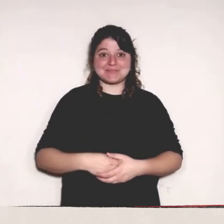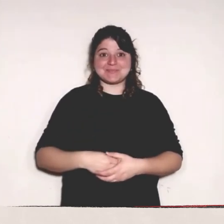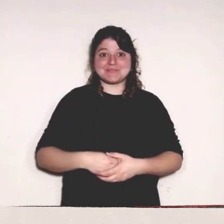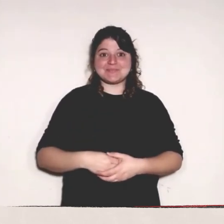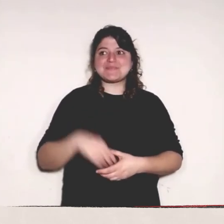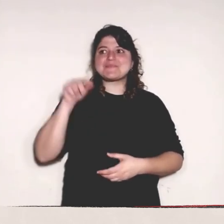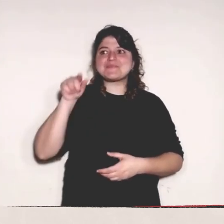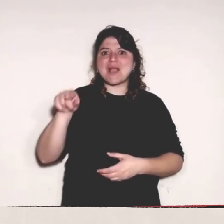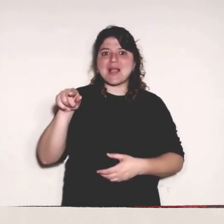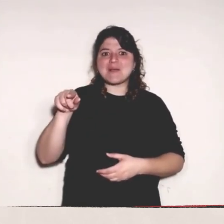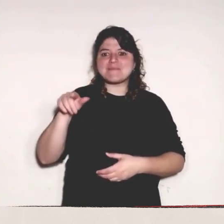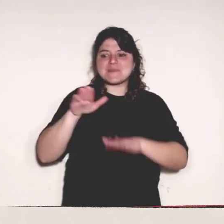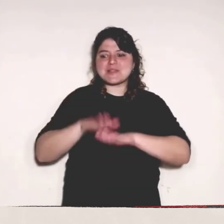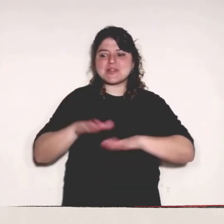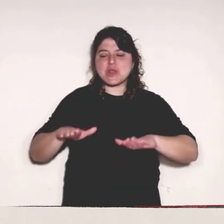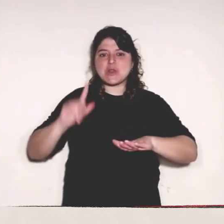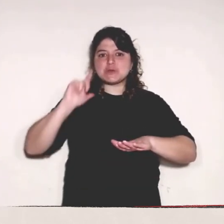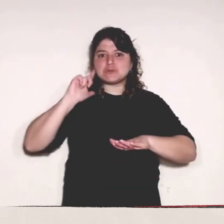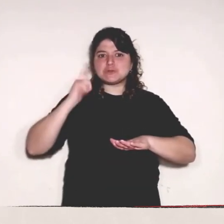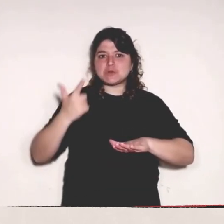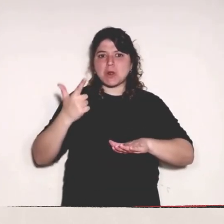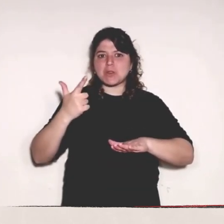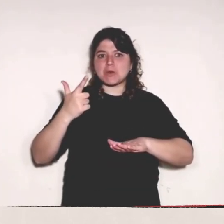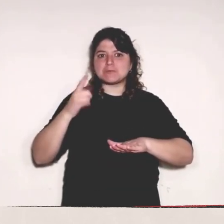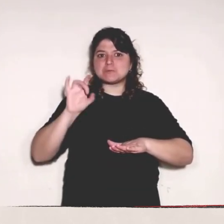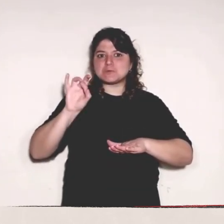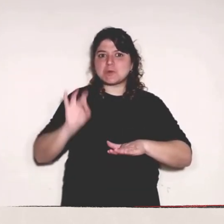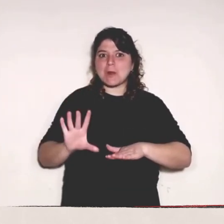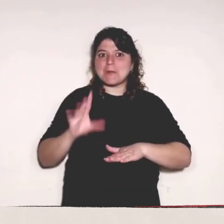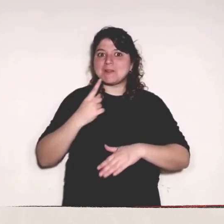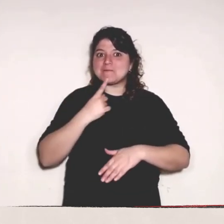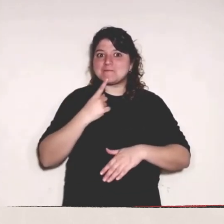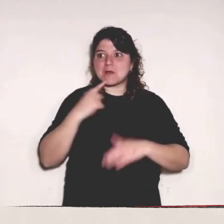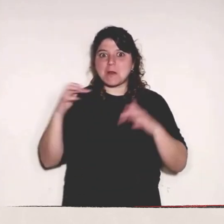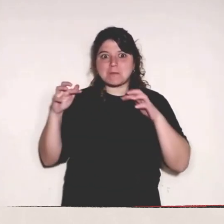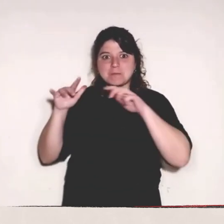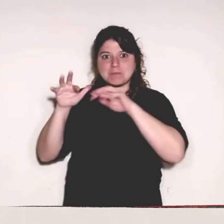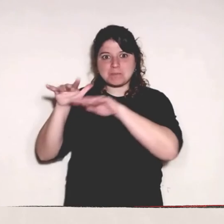a ella asistir solamente niños sordos